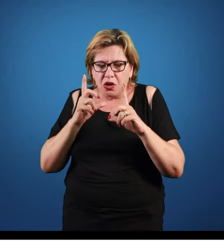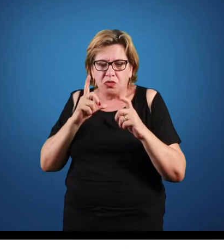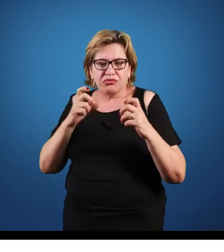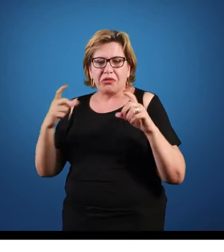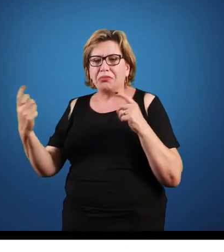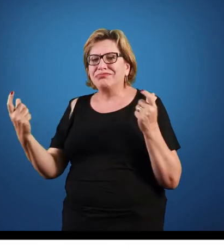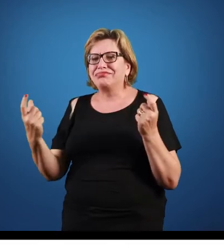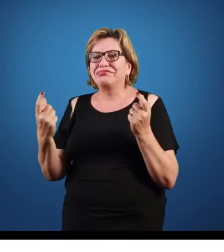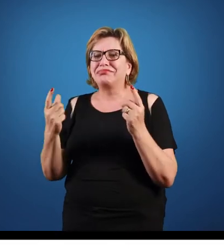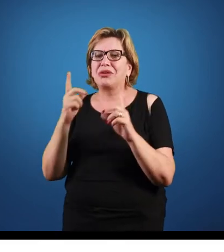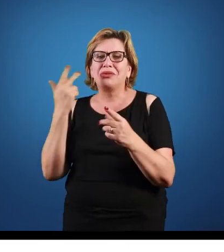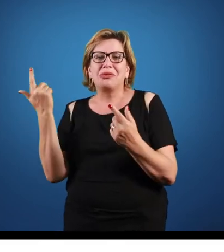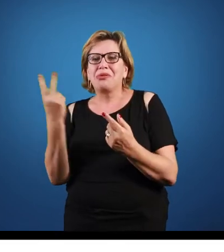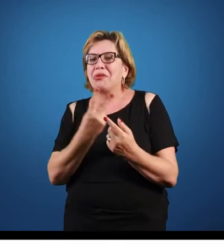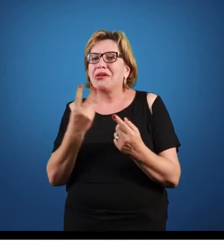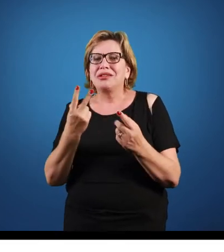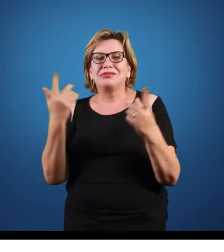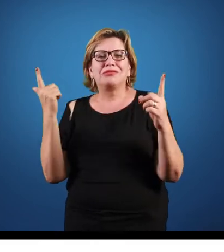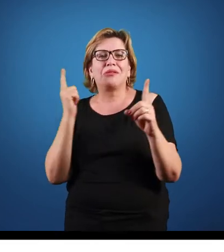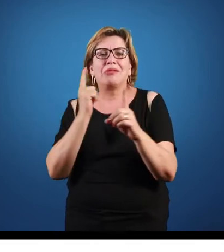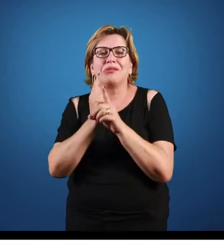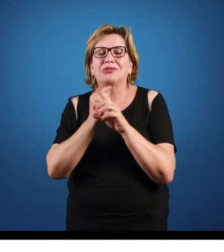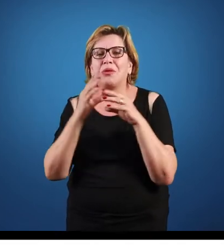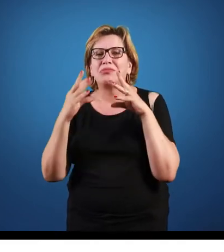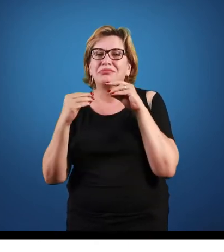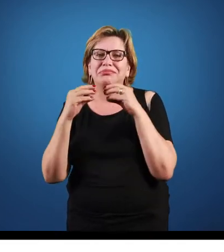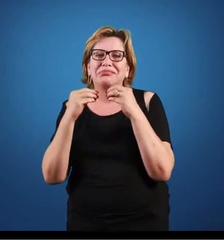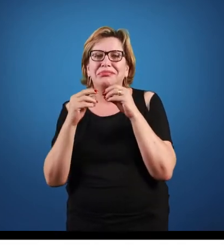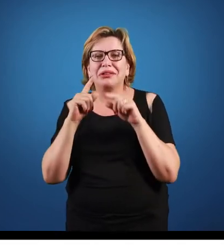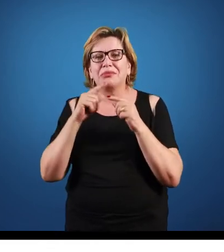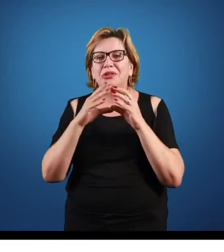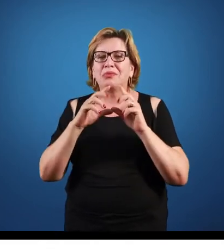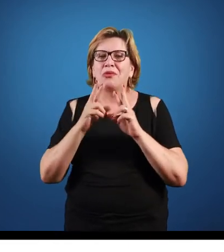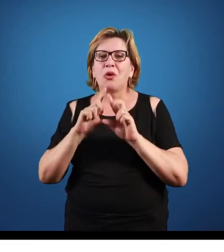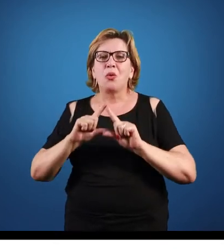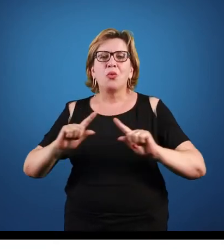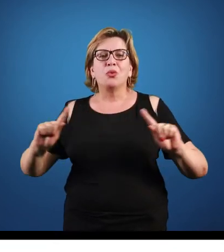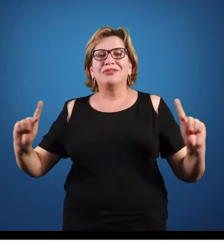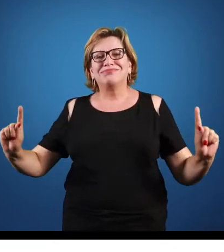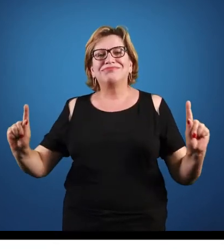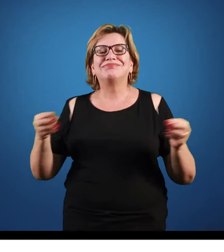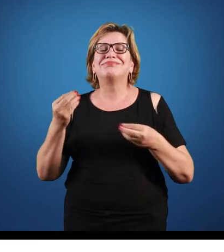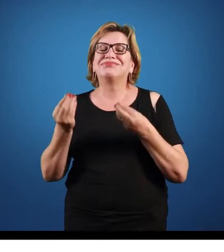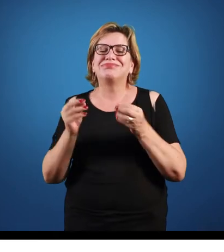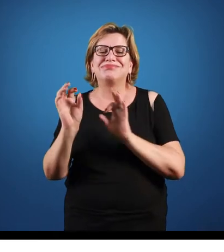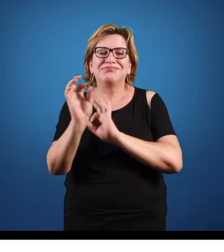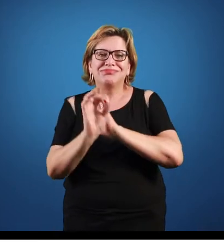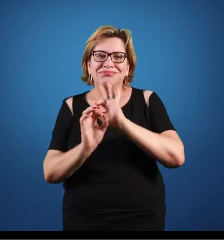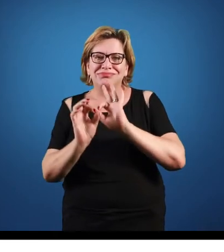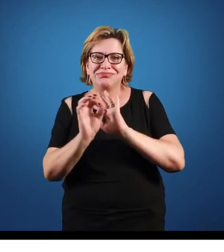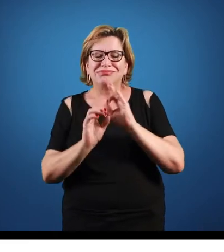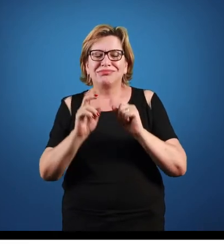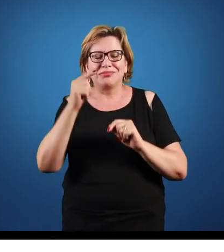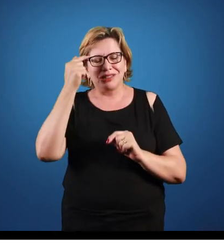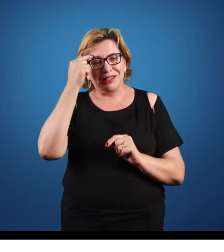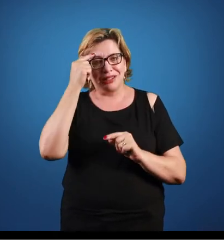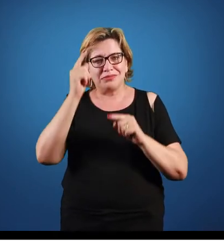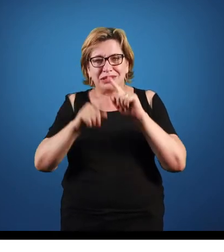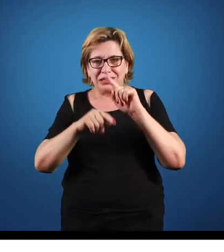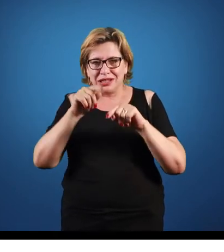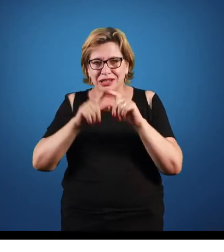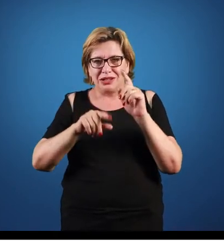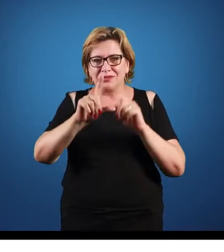encontram e conversam entre si alguma coisa depois vai embora então você pode elaborar o que você quiser é em cima do do material que você